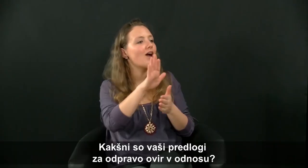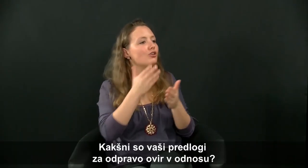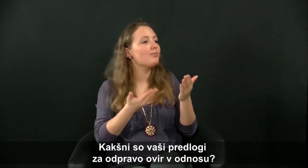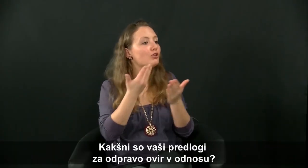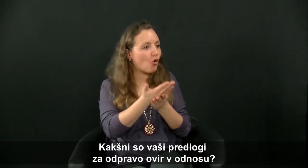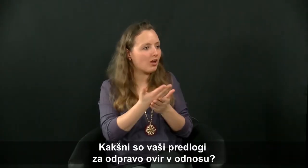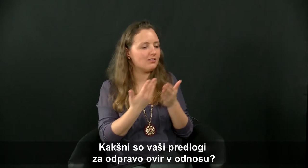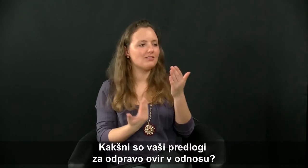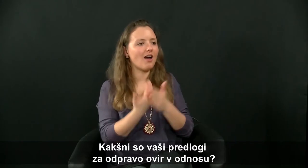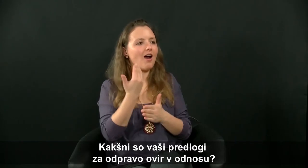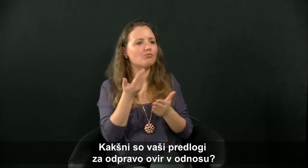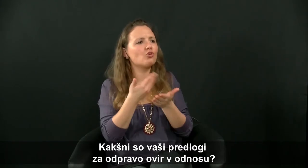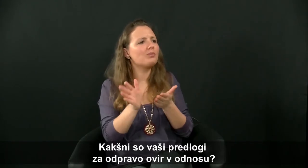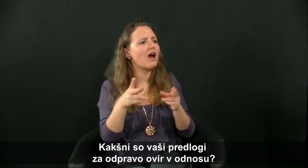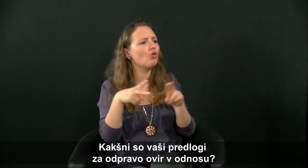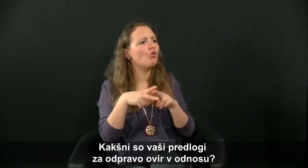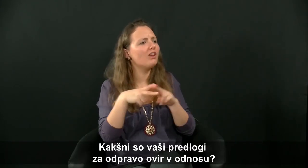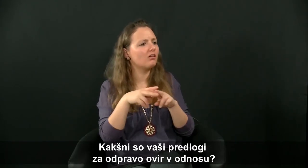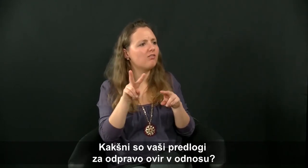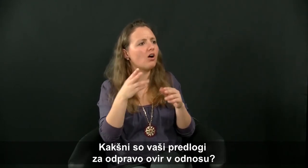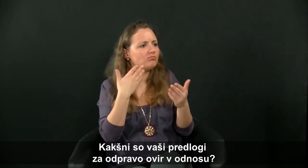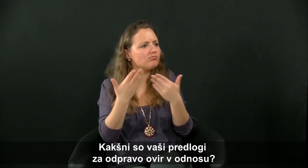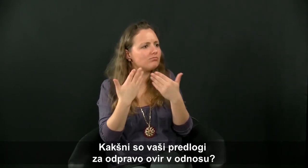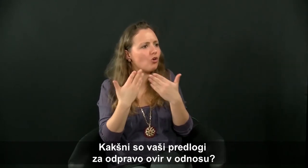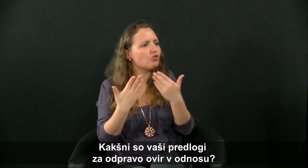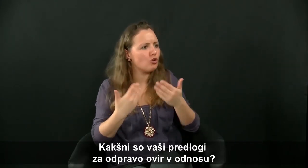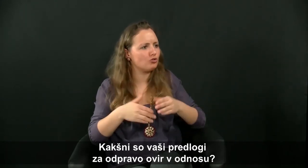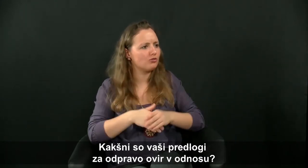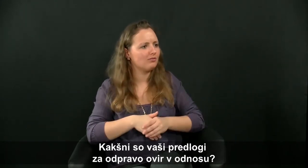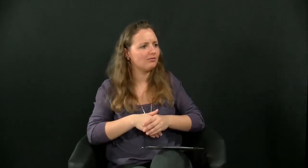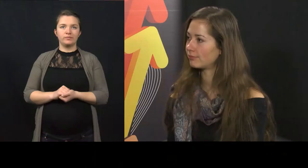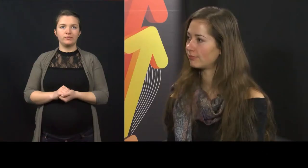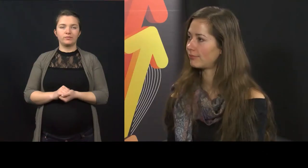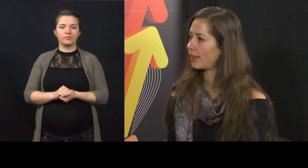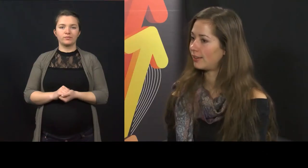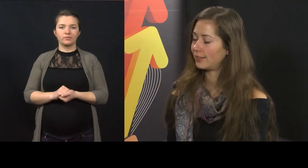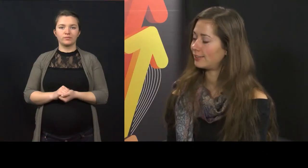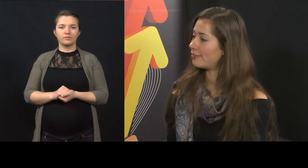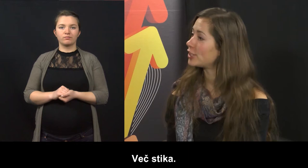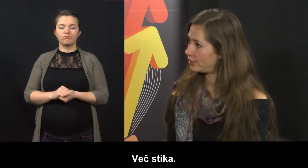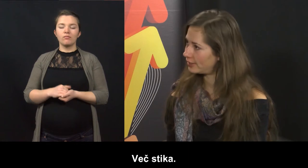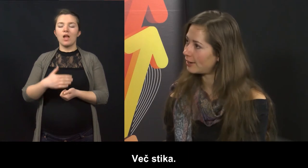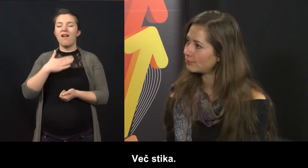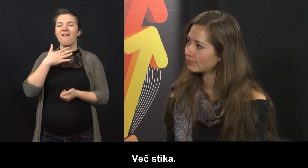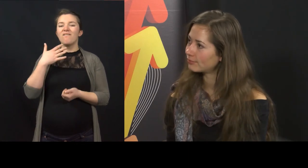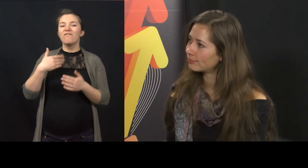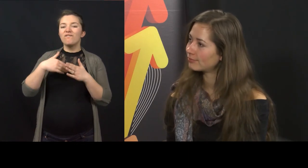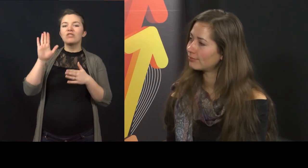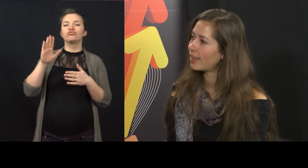Kakšni so vaši predlogi za odpravo ovir v odnosu? Več